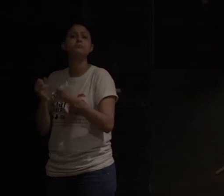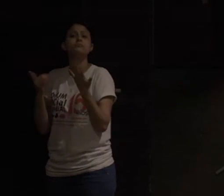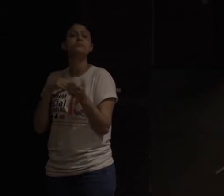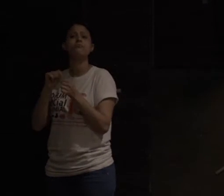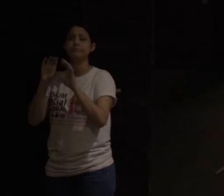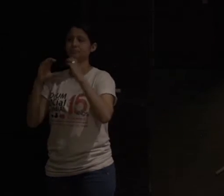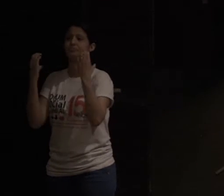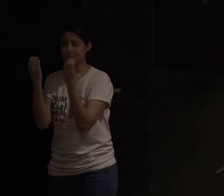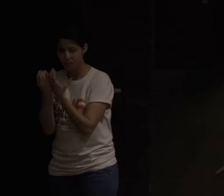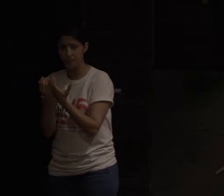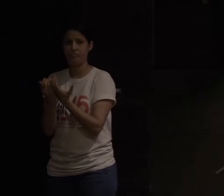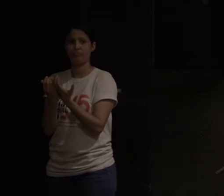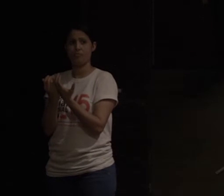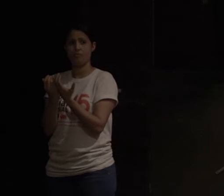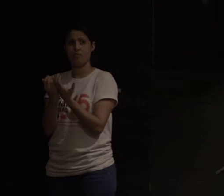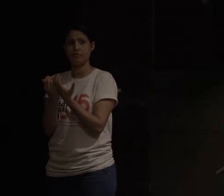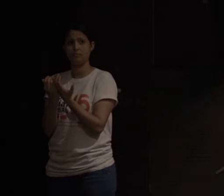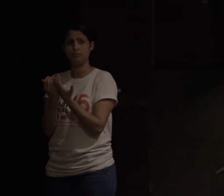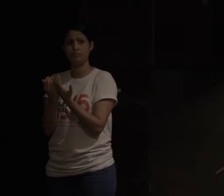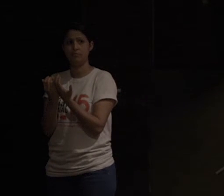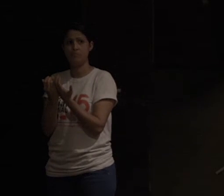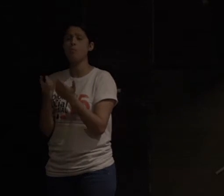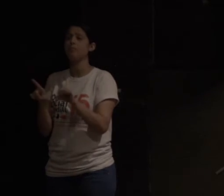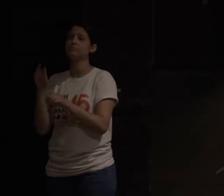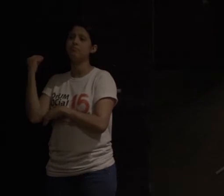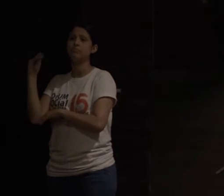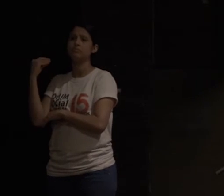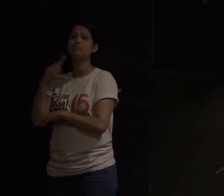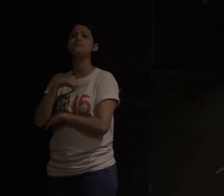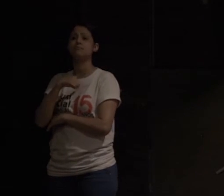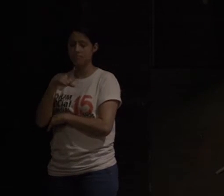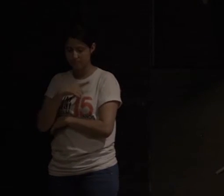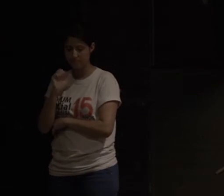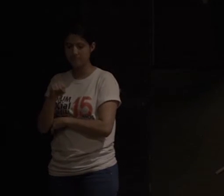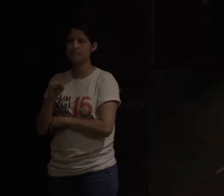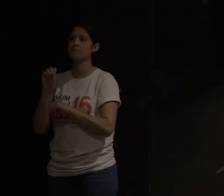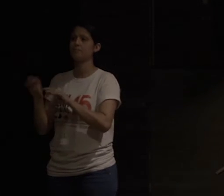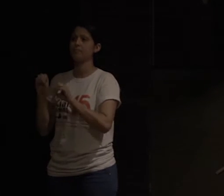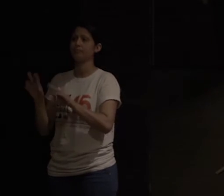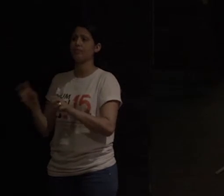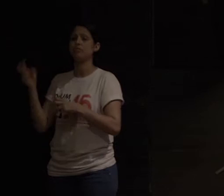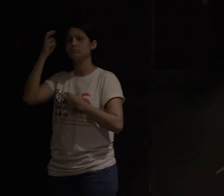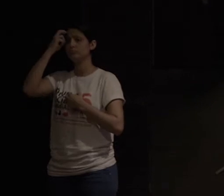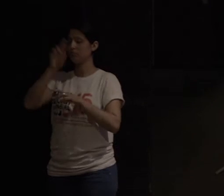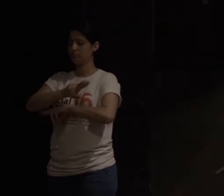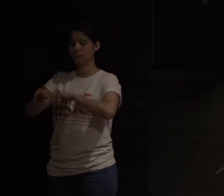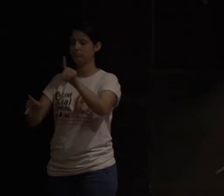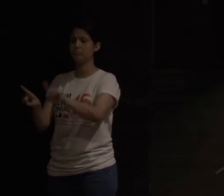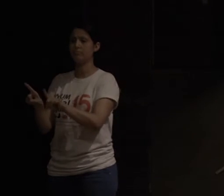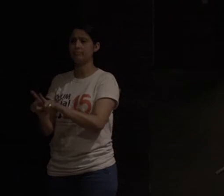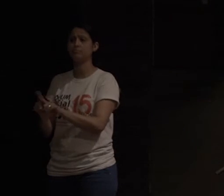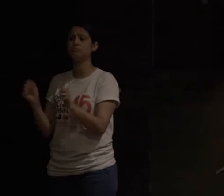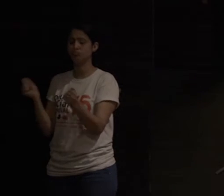Conselho Nacional de Educação, onde através de si e das suas colegas foi possível uma educação intercultural para os povos indígenas e